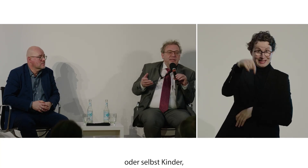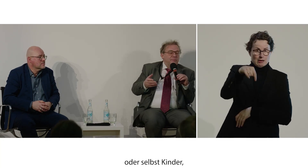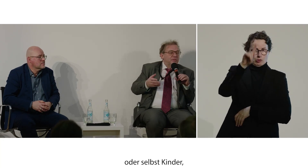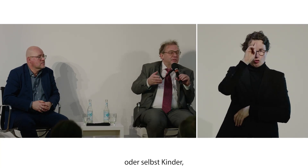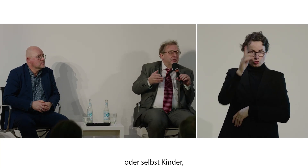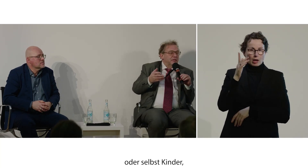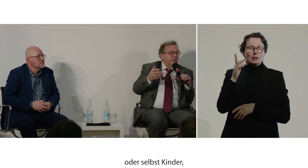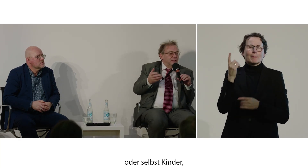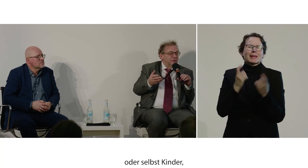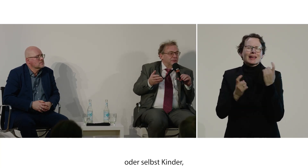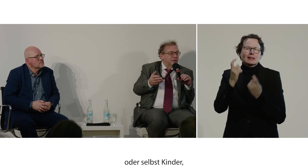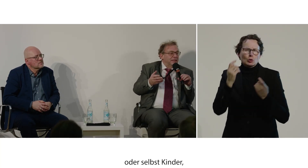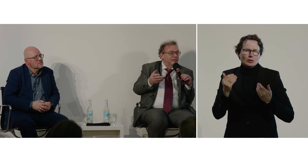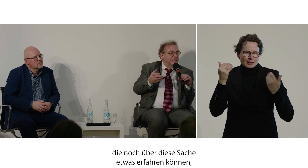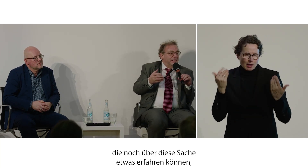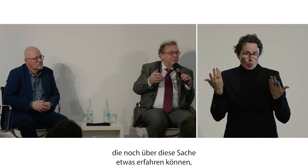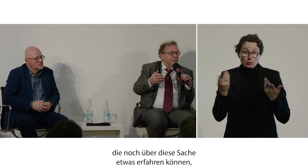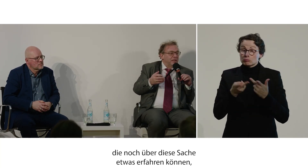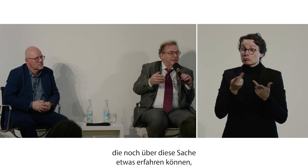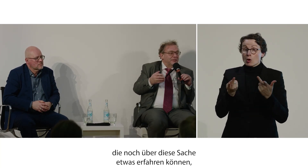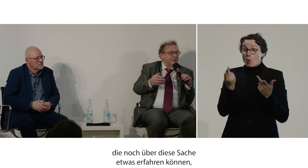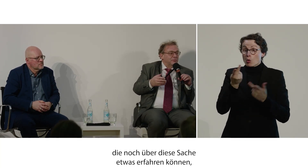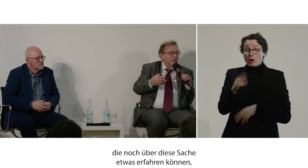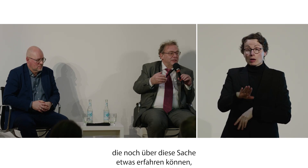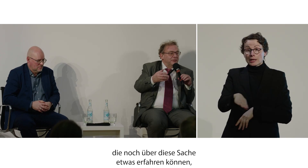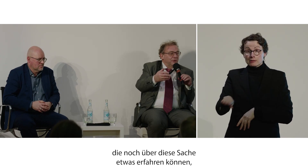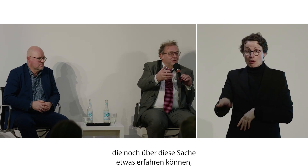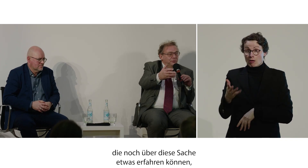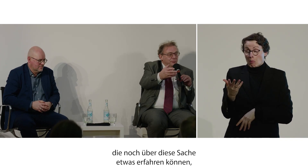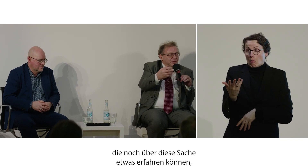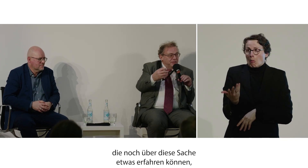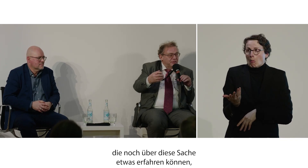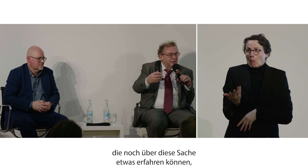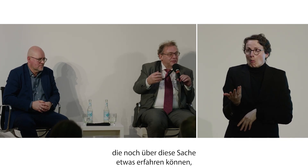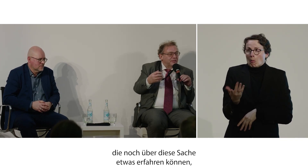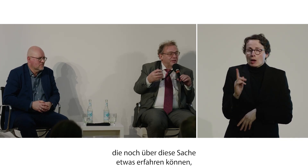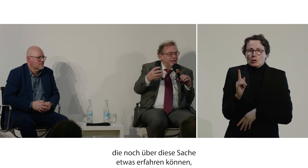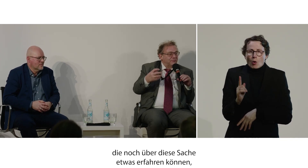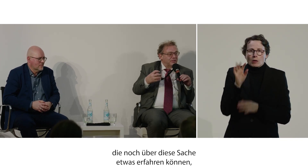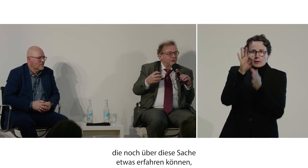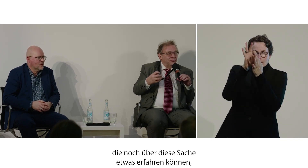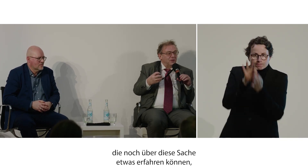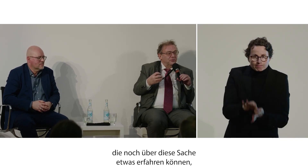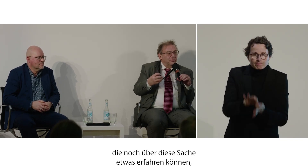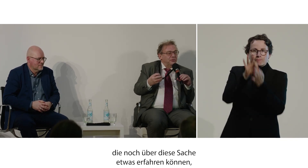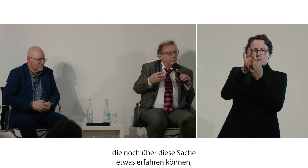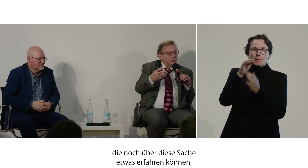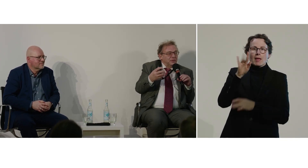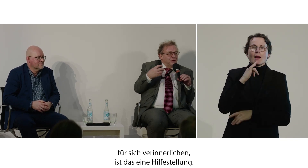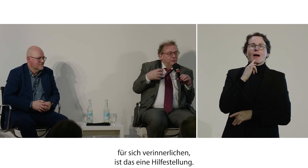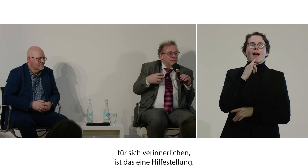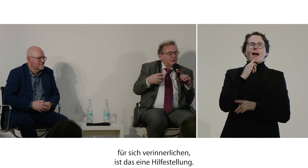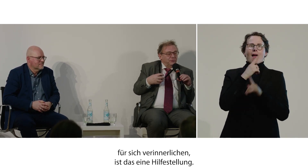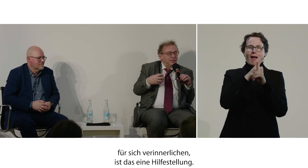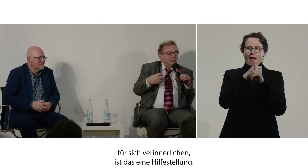selbst Kinder, die eben, sag ich mal, noch über diese Sache etwas erfahren könnten,